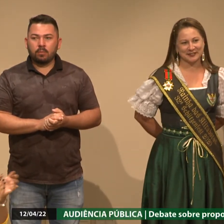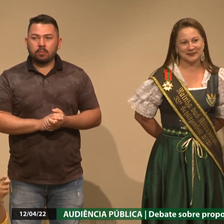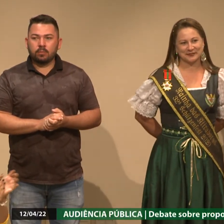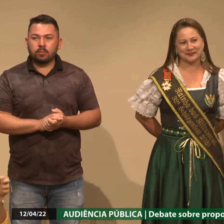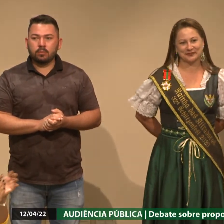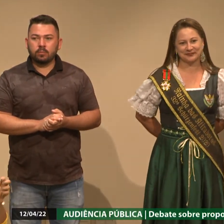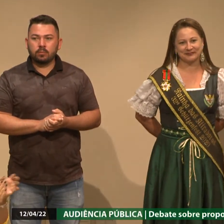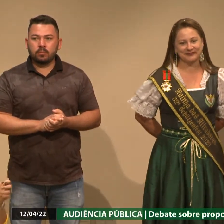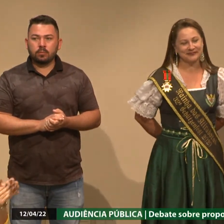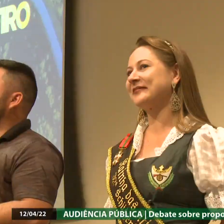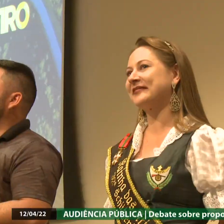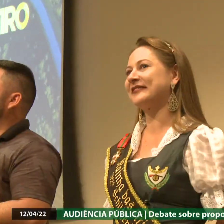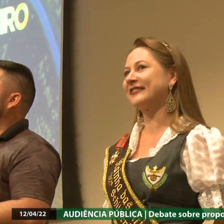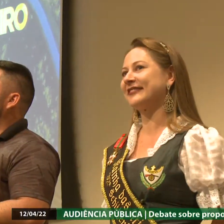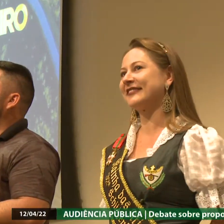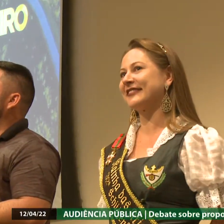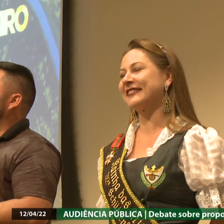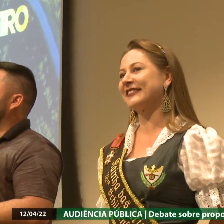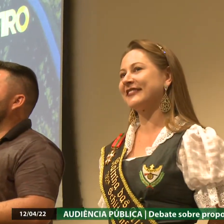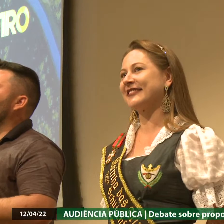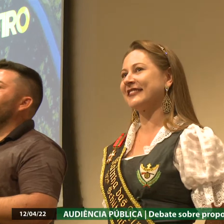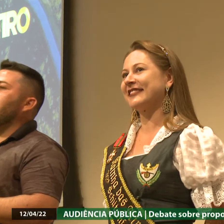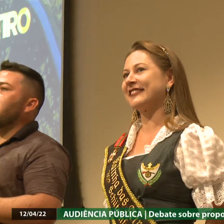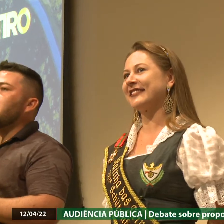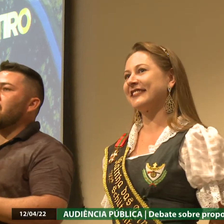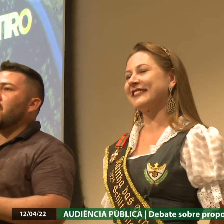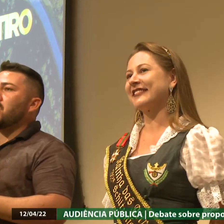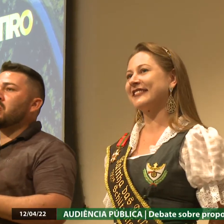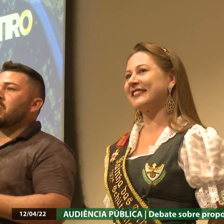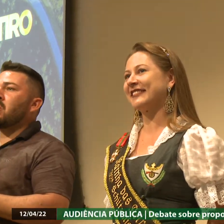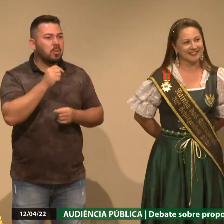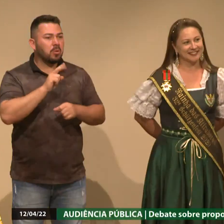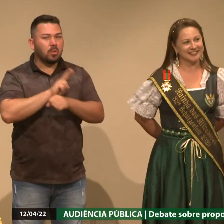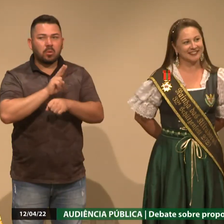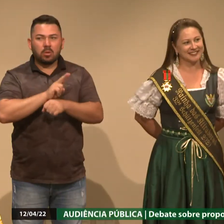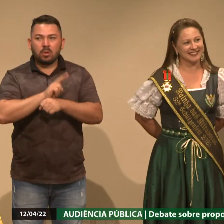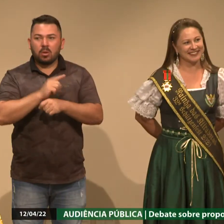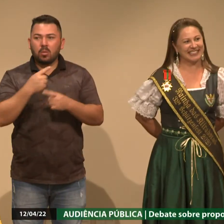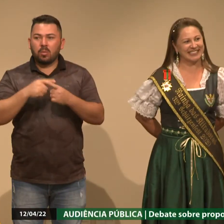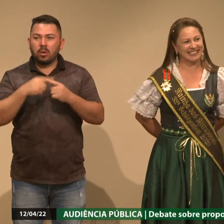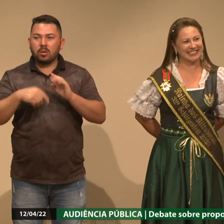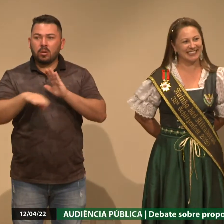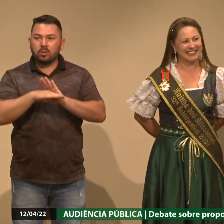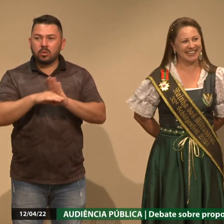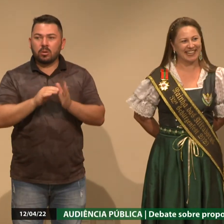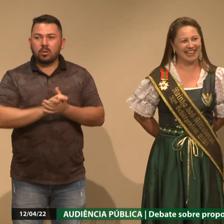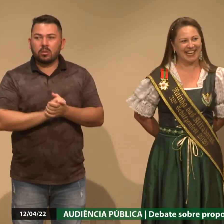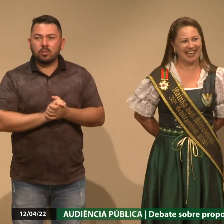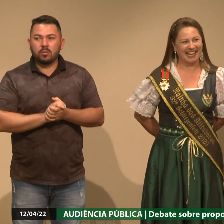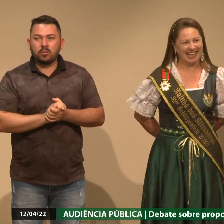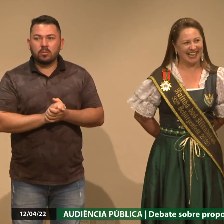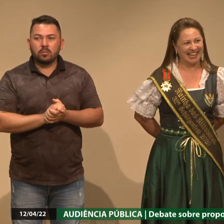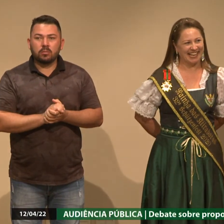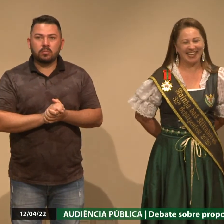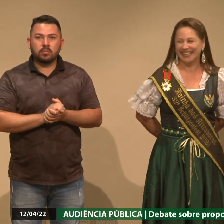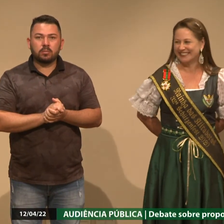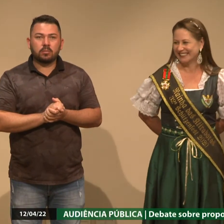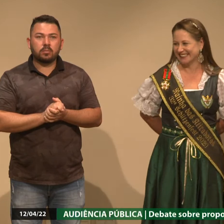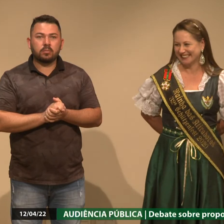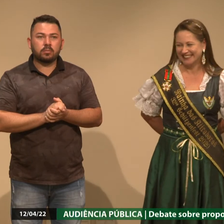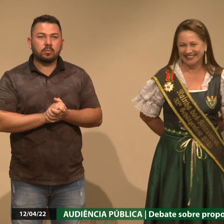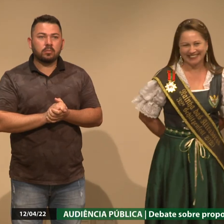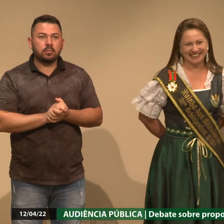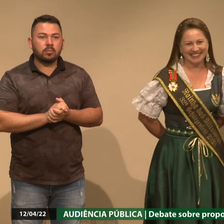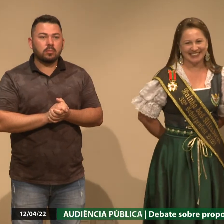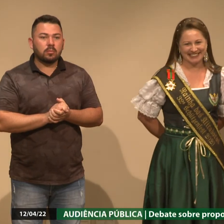bom então nós homens muito cuidado porque elas estão chegando também já no tiro de